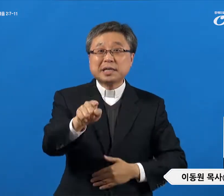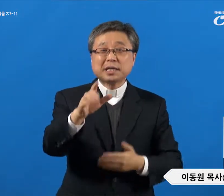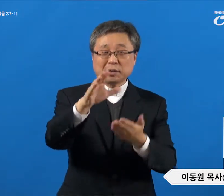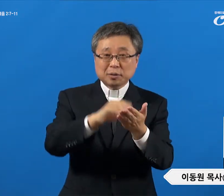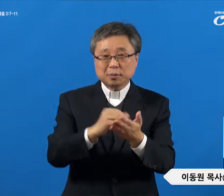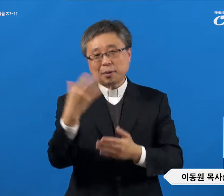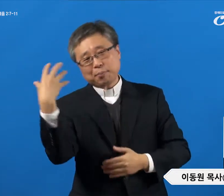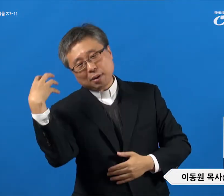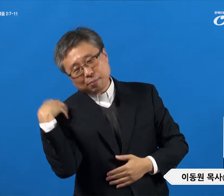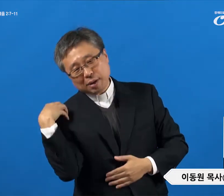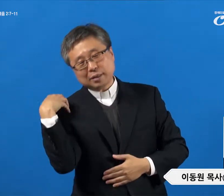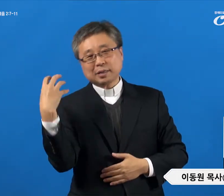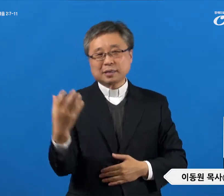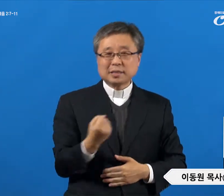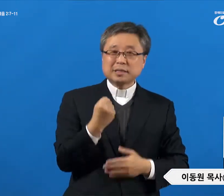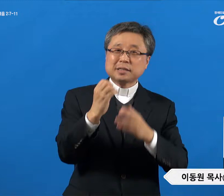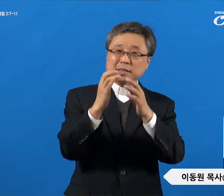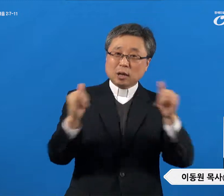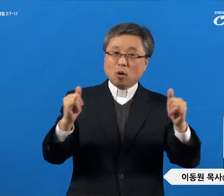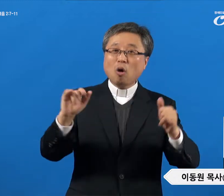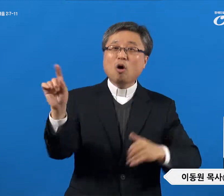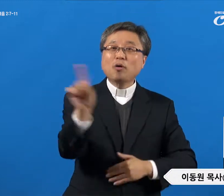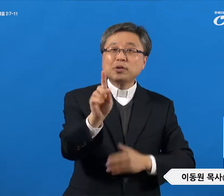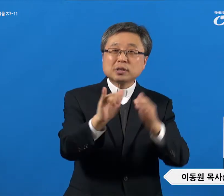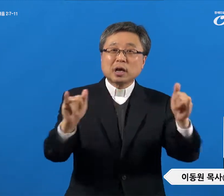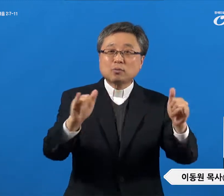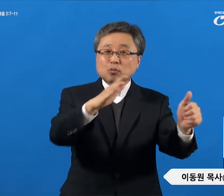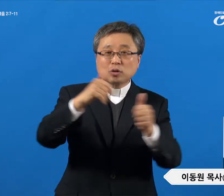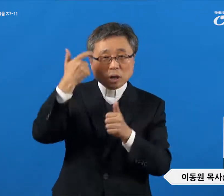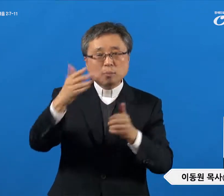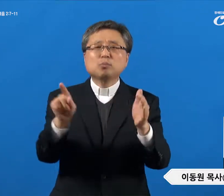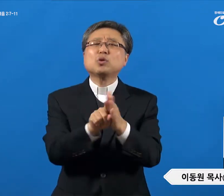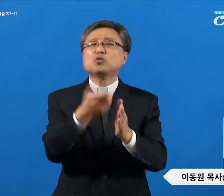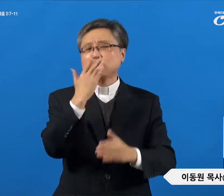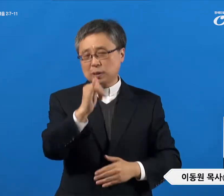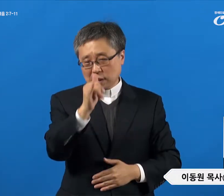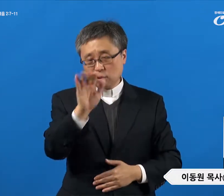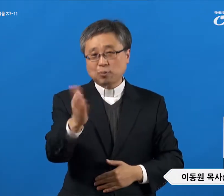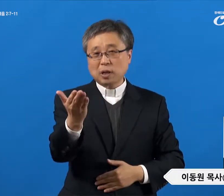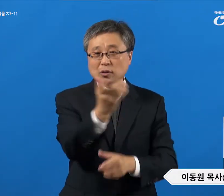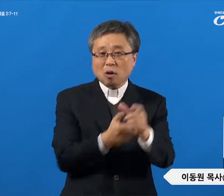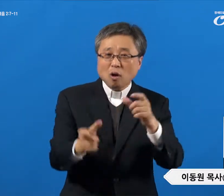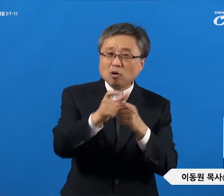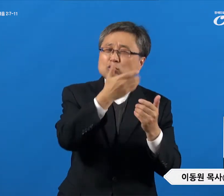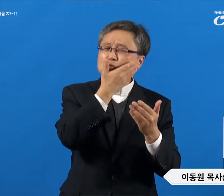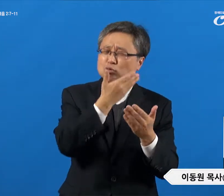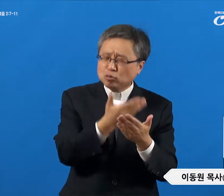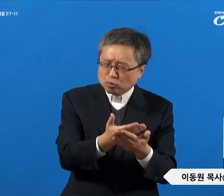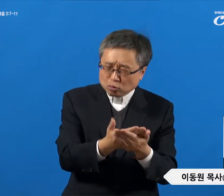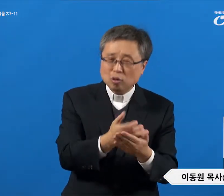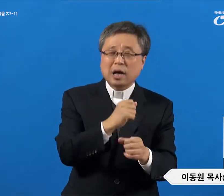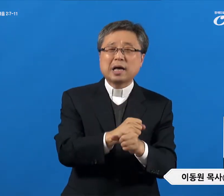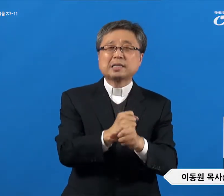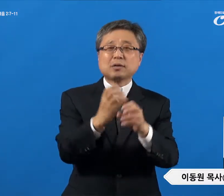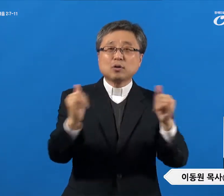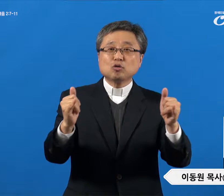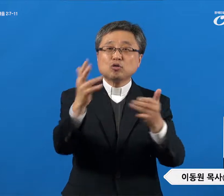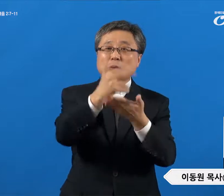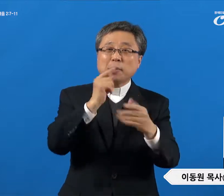맡은 자로 어떤 사람을 부를까요? 믿을 수 있는 사람이겠죠. 그러나 더 중요한 것은 주님의 말을 잘 들을 수 있는 사람,